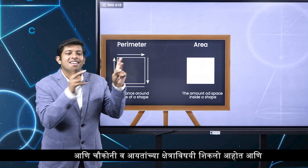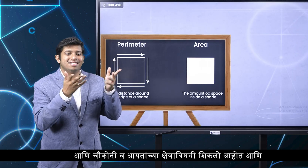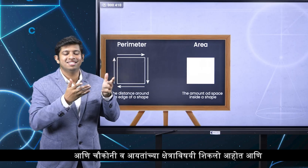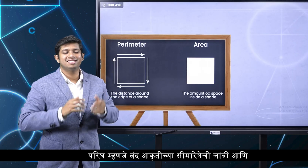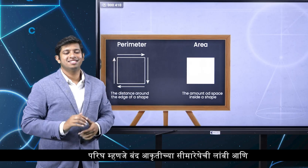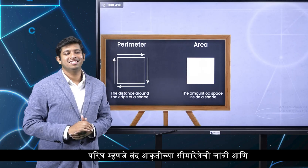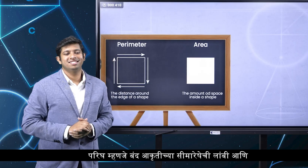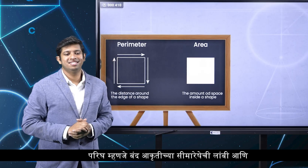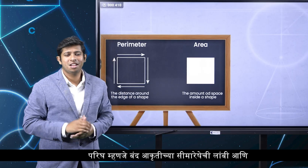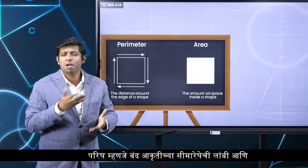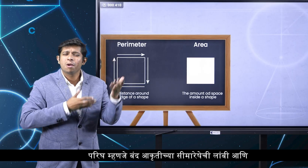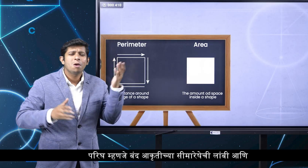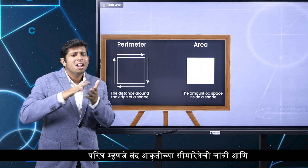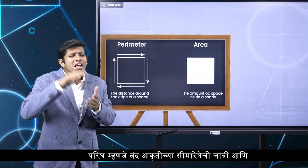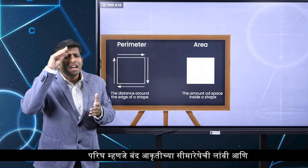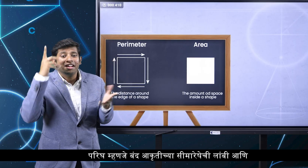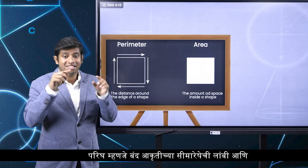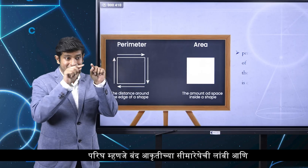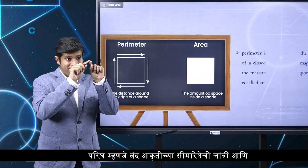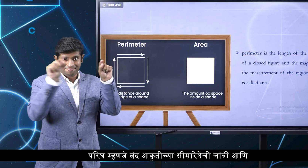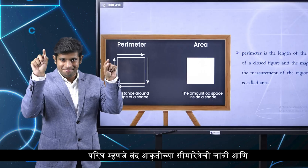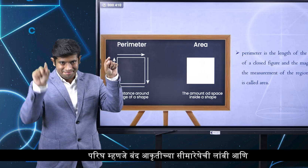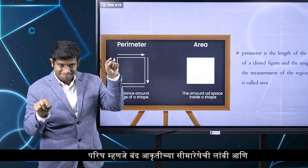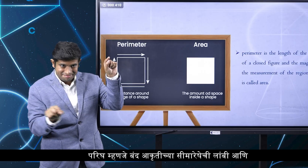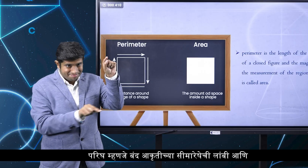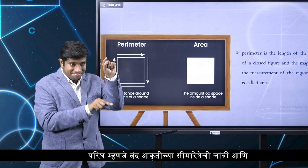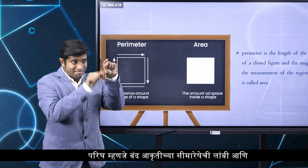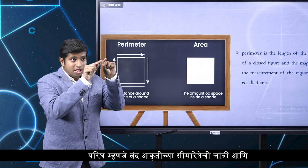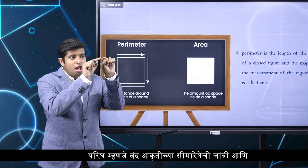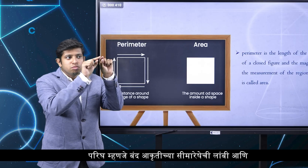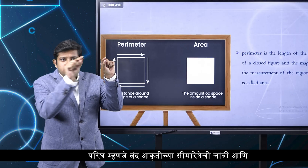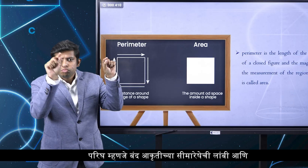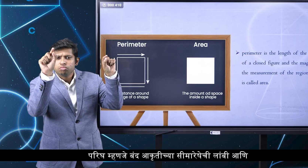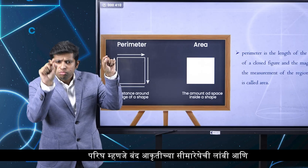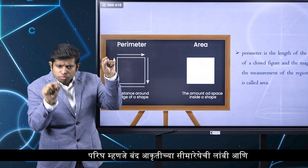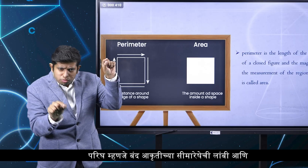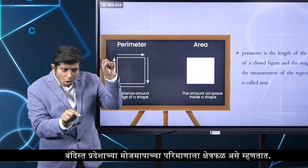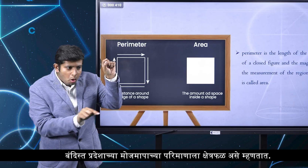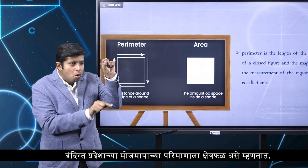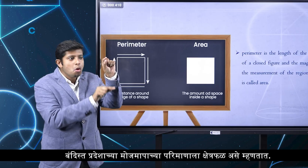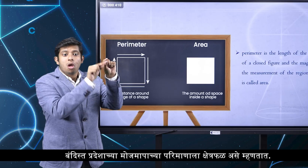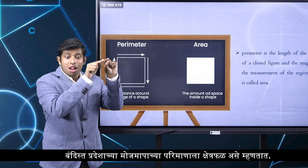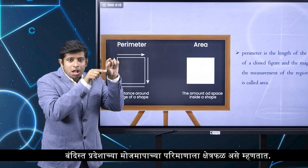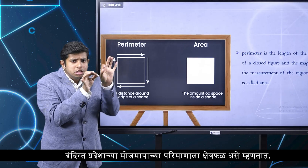आणि परीघ म्हणजे बंद आकृतीच्या सीमारेषेची लांबी आणि बंदिस्त